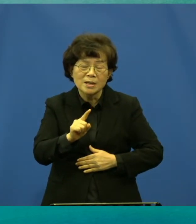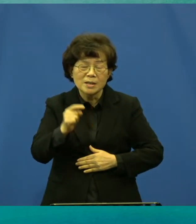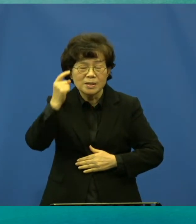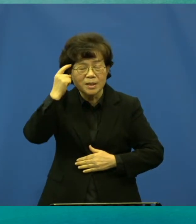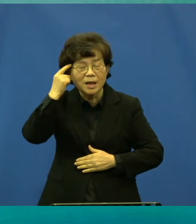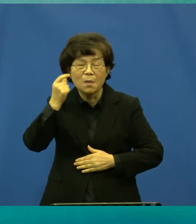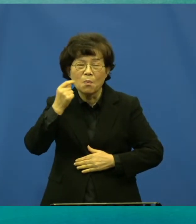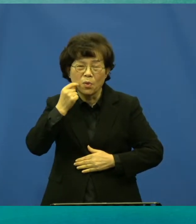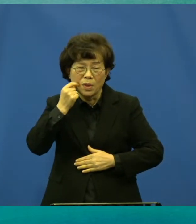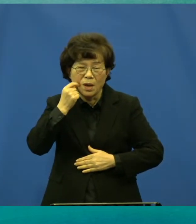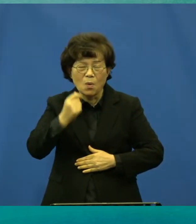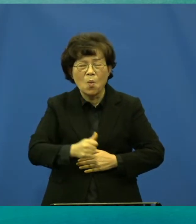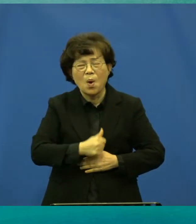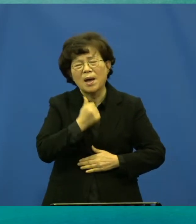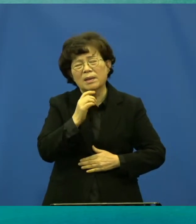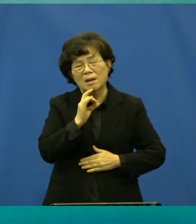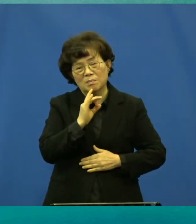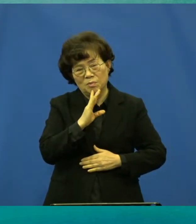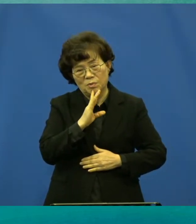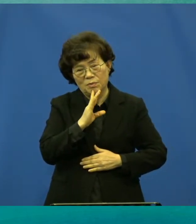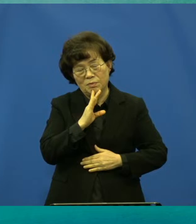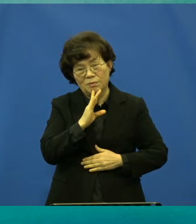있는 거예요.